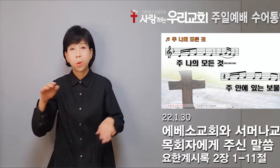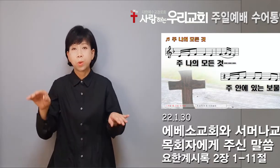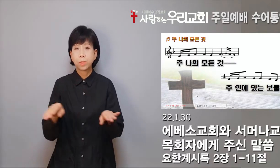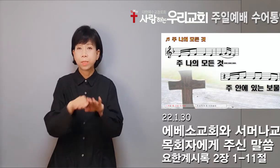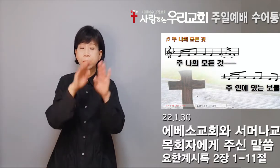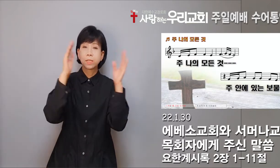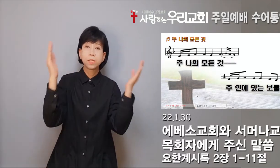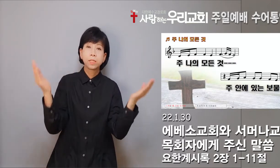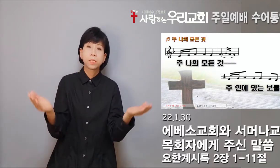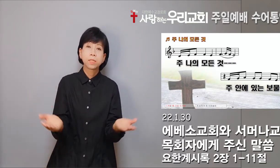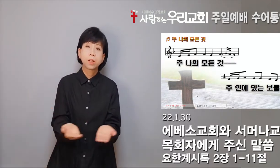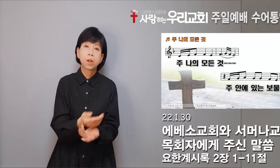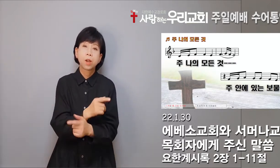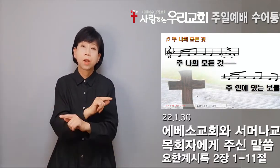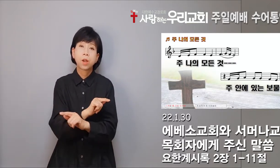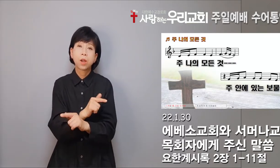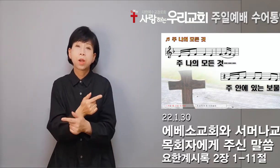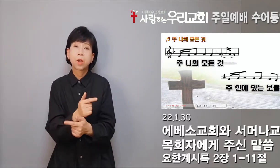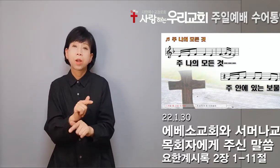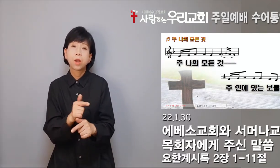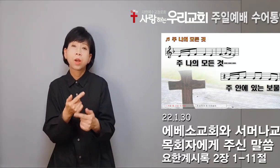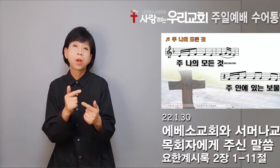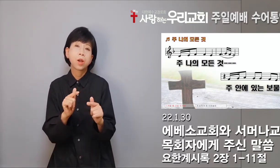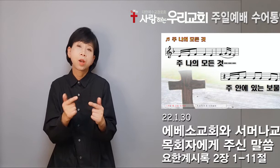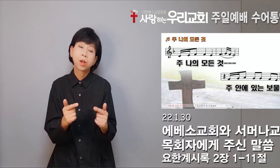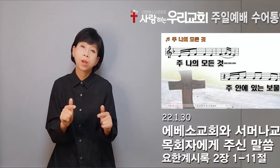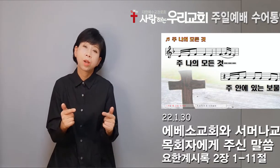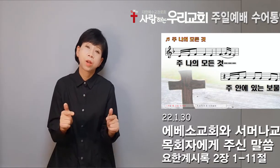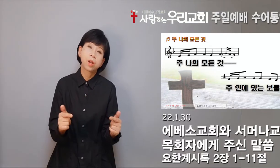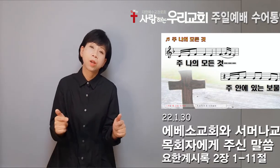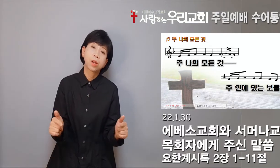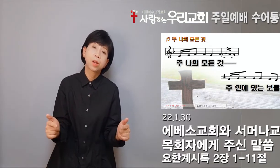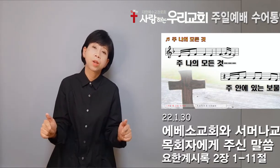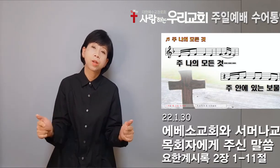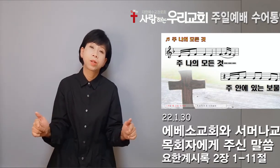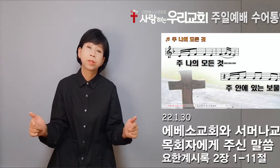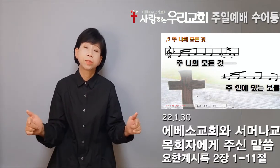나의 모든 것